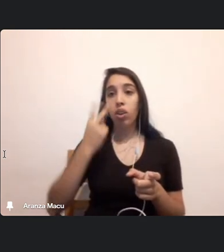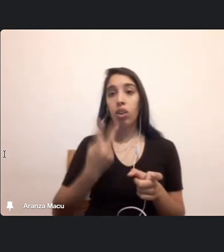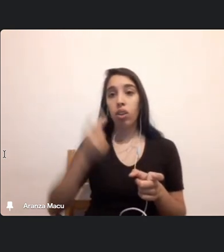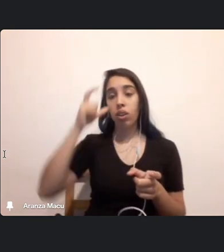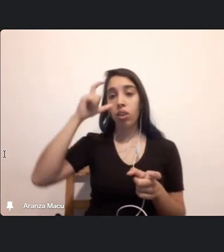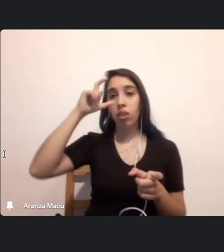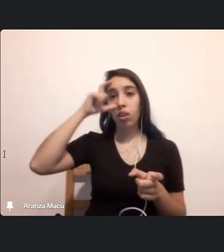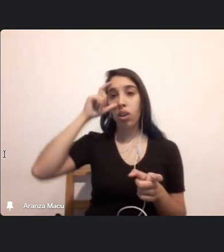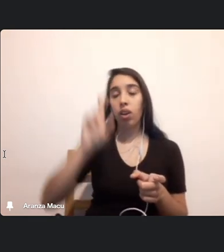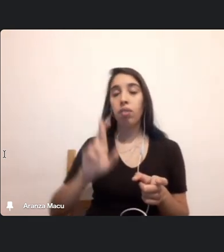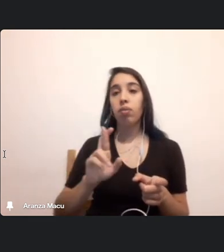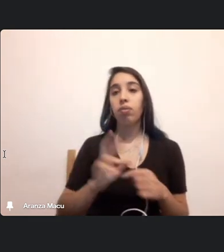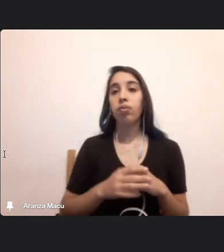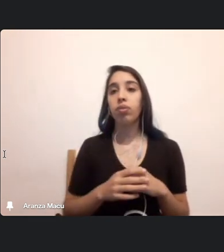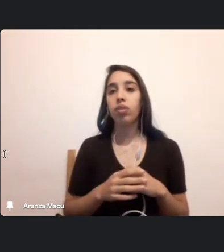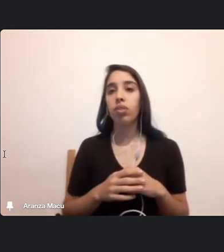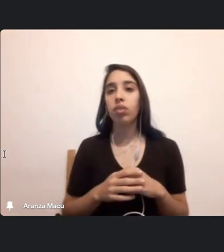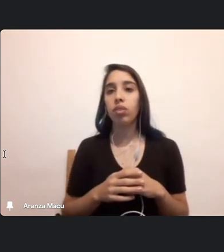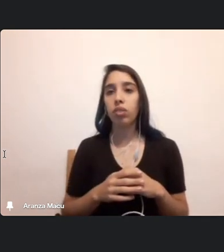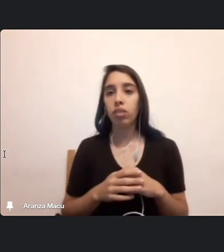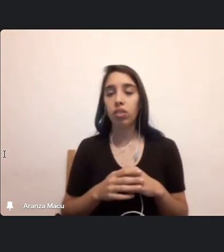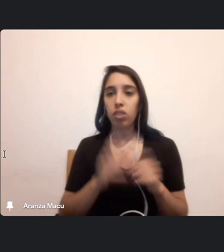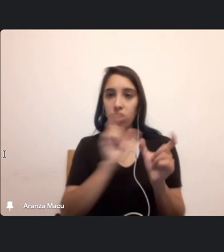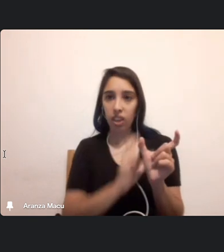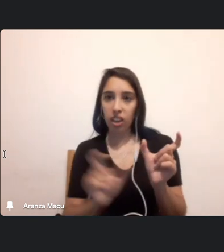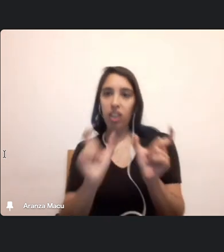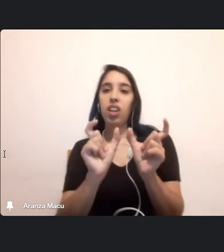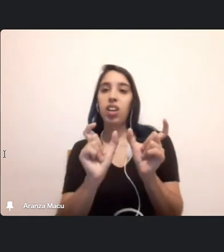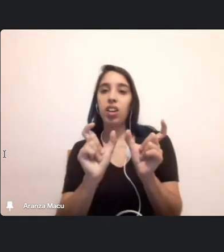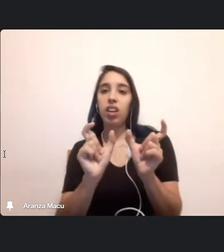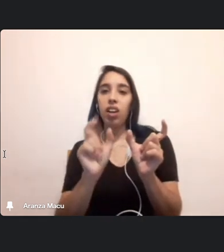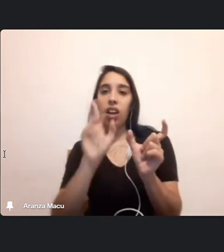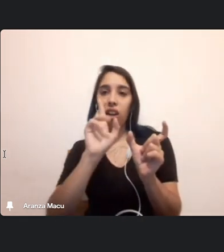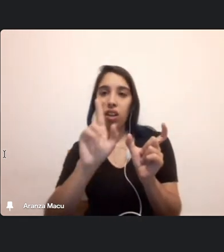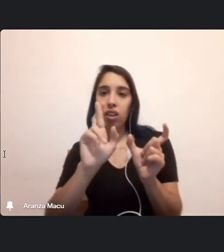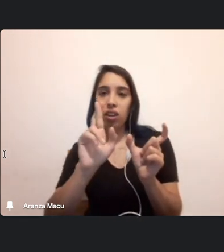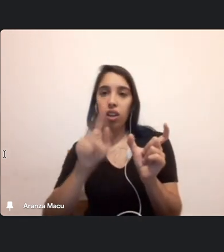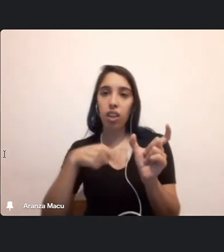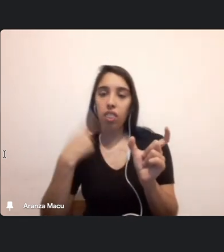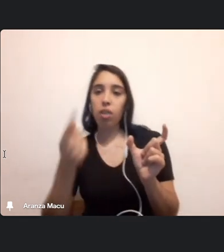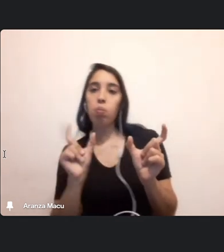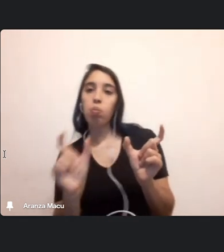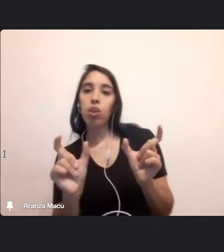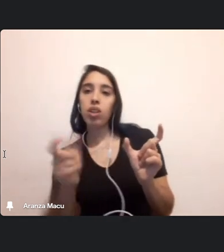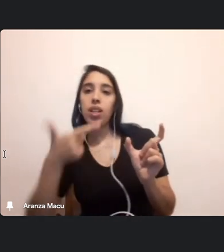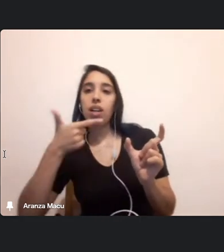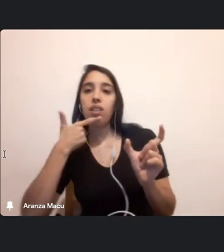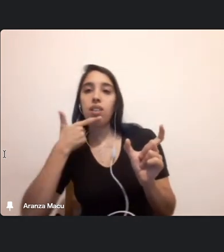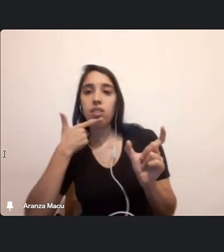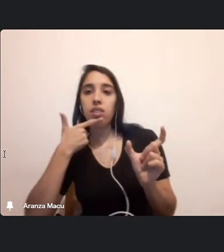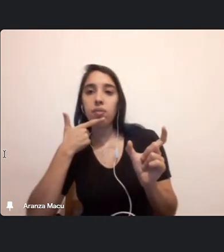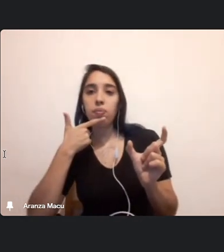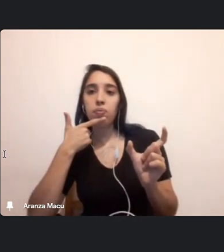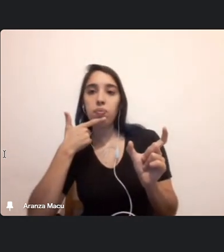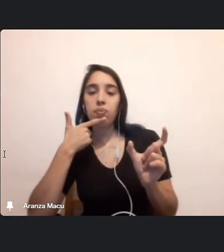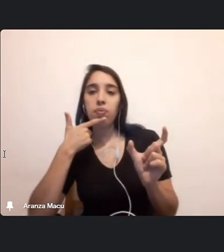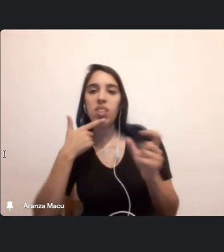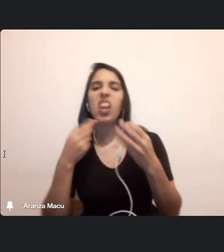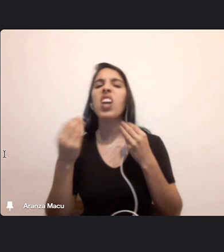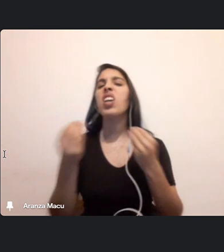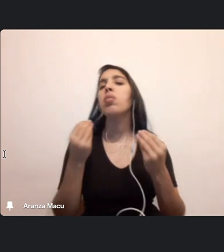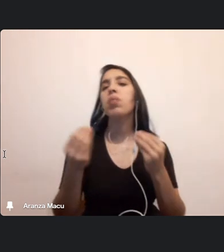quieren, y suprime la otra E. Sí, tiene dos sufijos. ¿Qué pasaba con R cuando está agregado a un